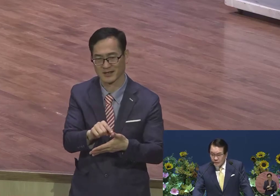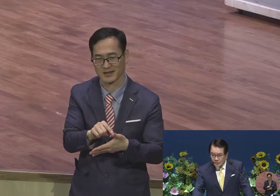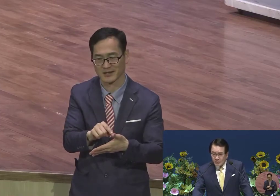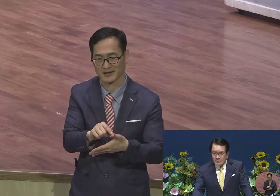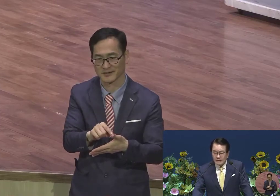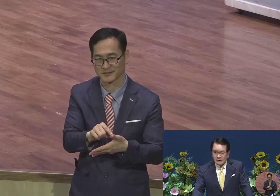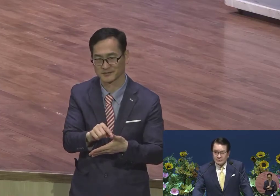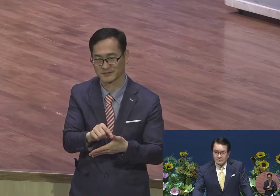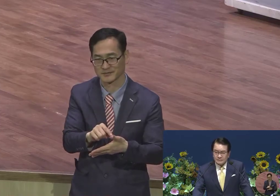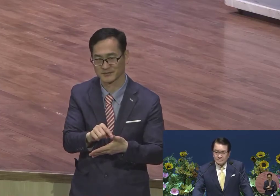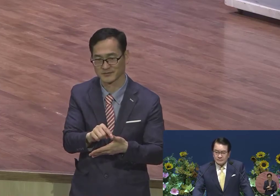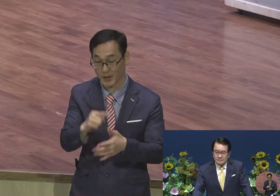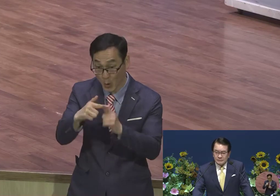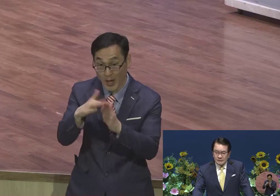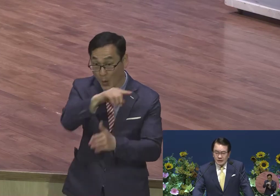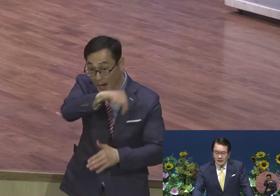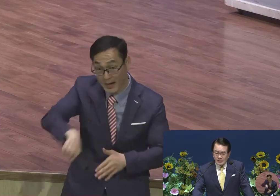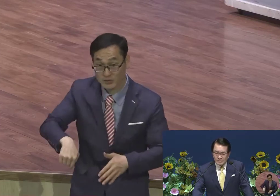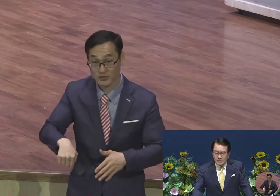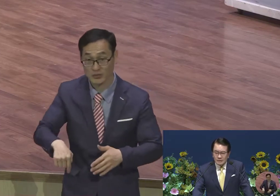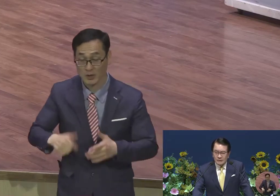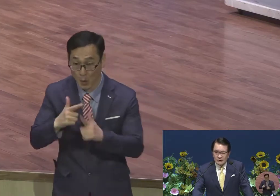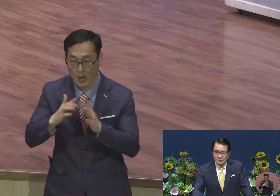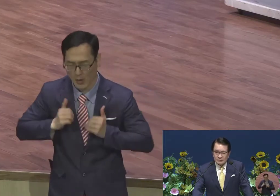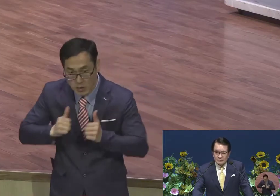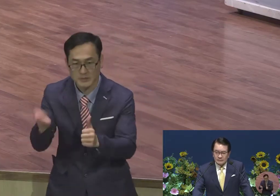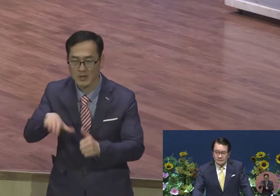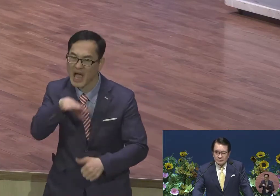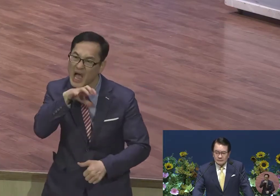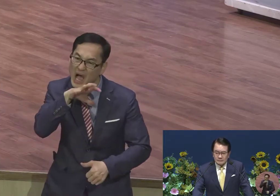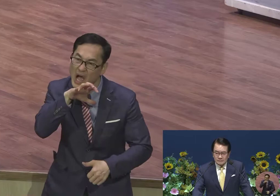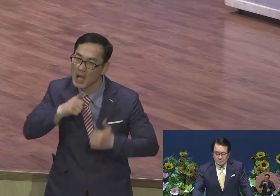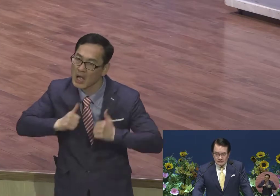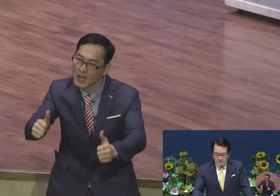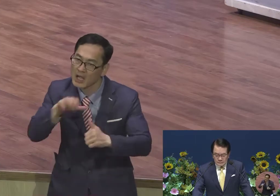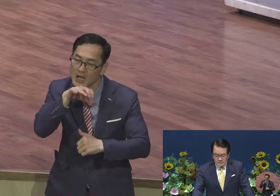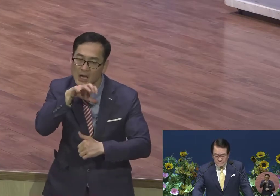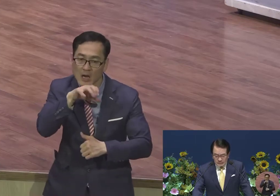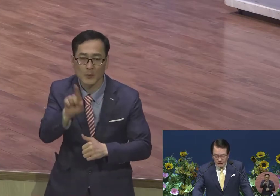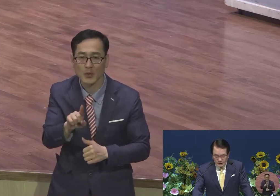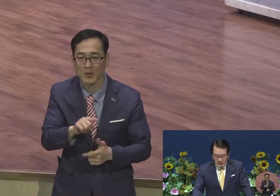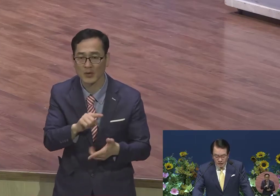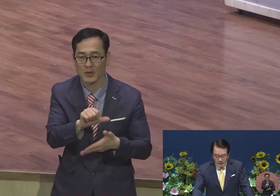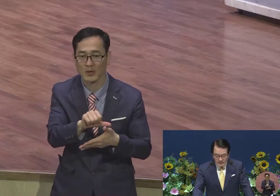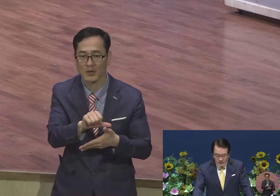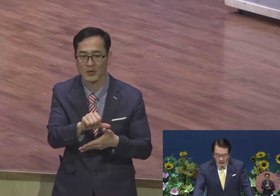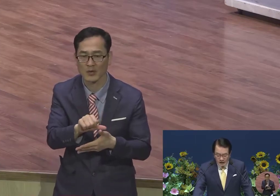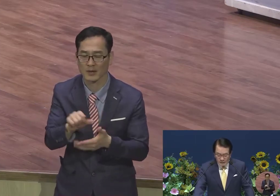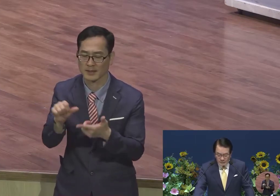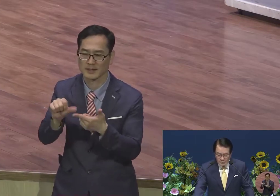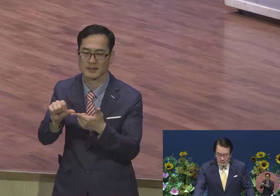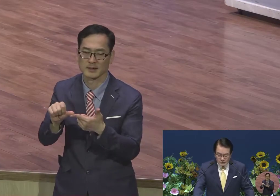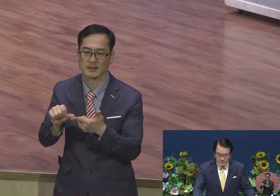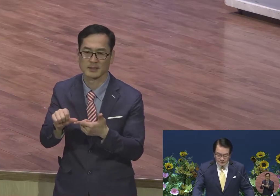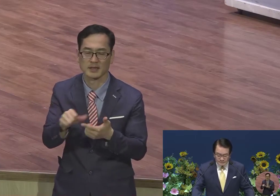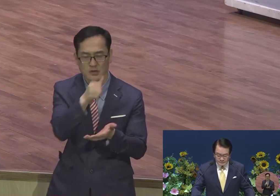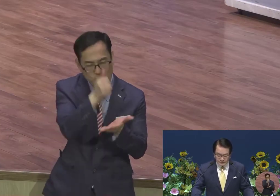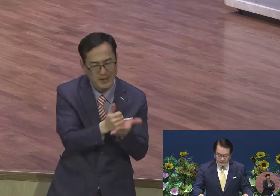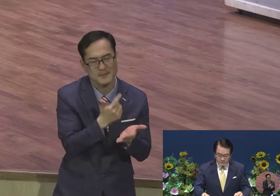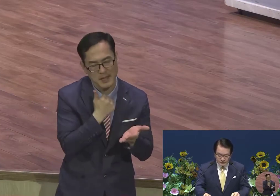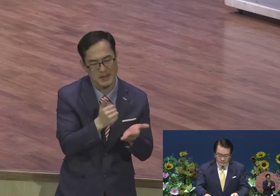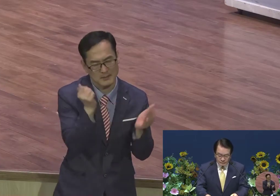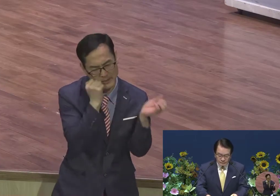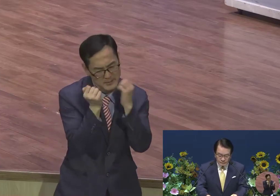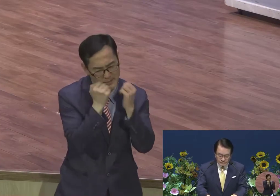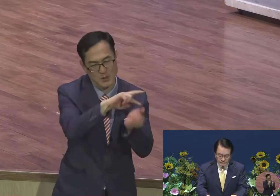은혜를 받아야지 하나님의 음성을 들어야지 사람의 말로 받지않아 하나님의 음성을 드립니다